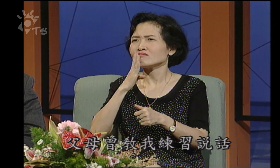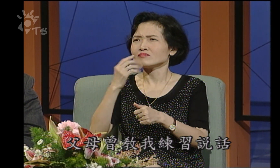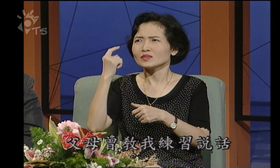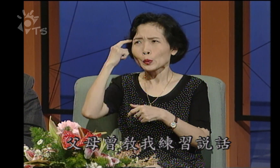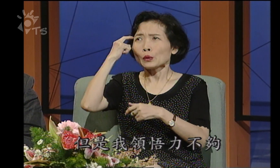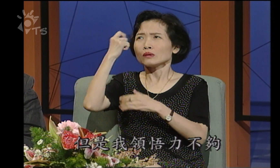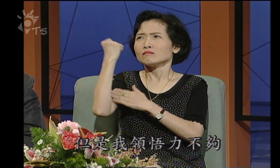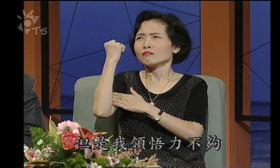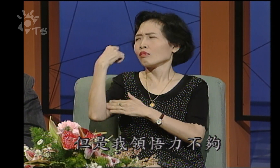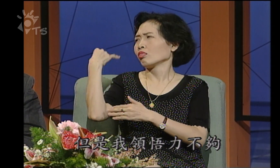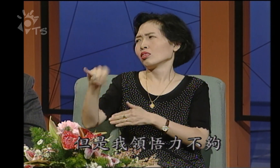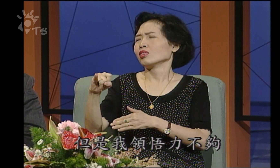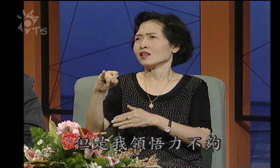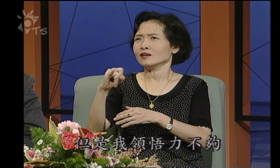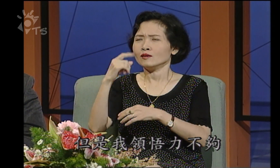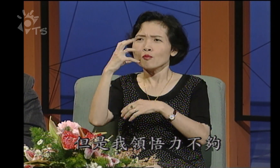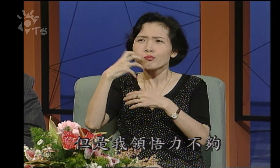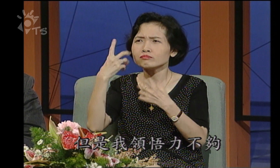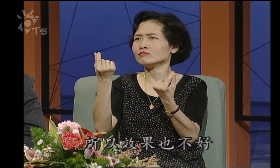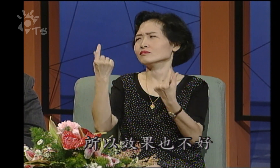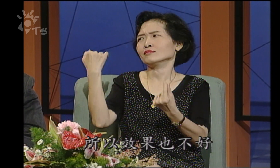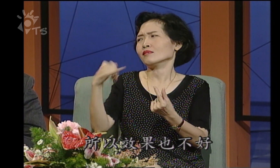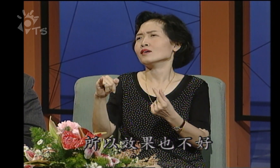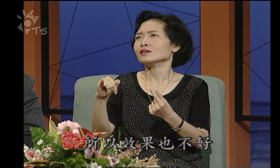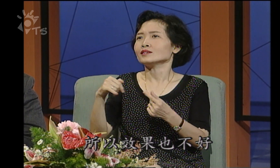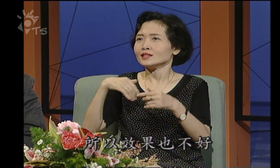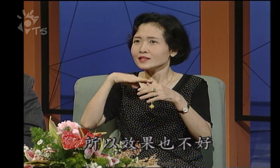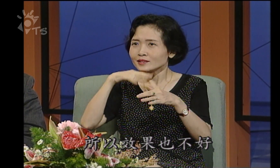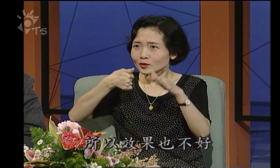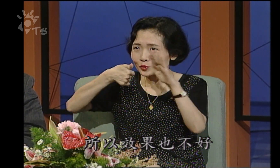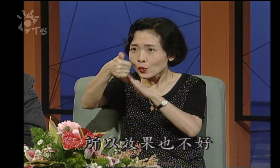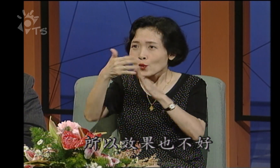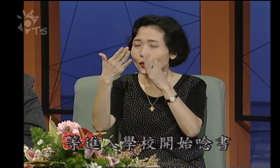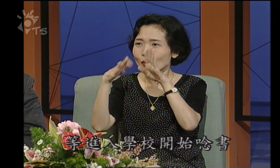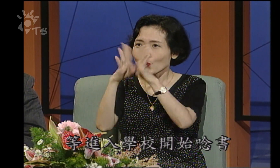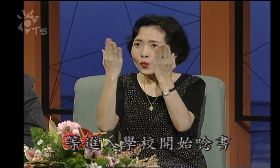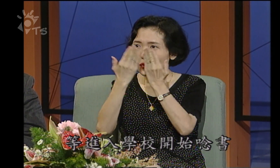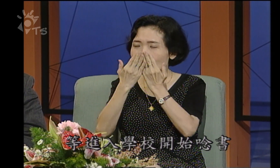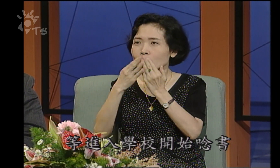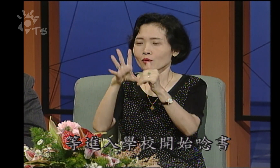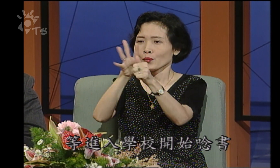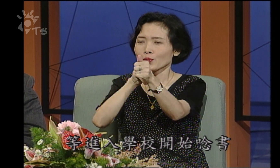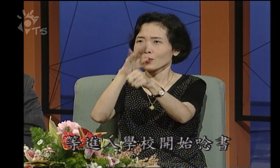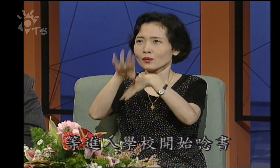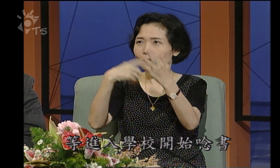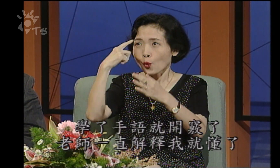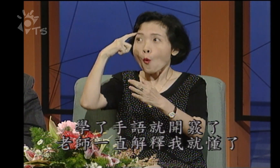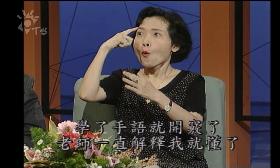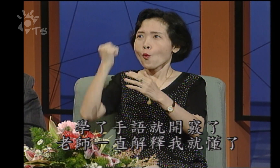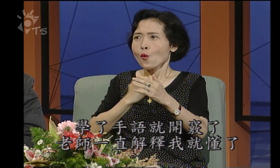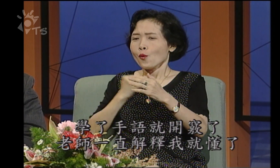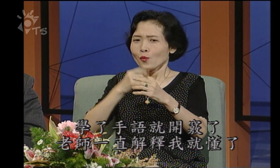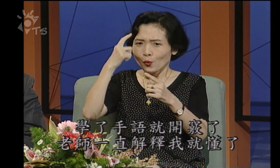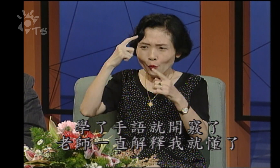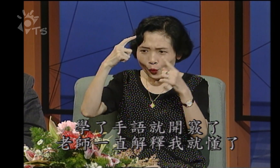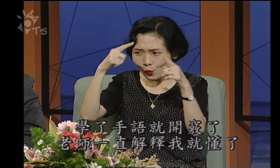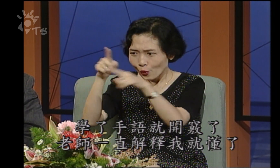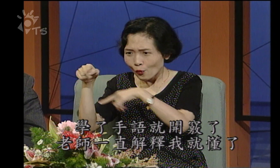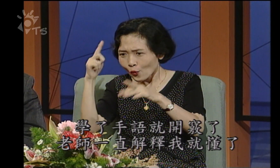但是我领悟力不够，所以效果也不好。等进入学校开始念书，学了手语啊，就开窍了。